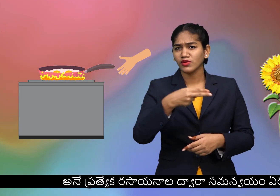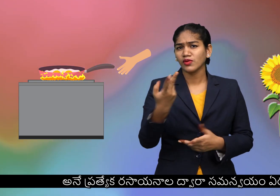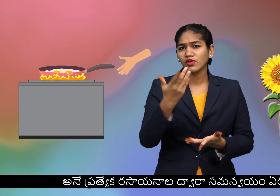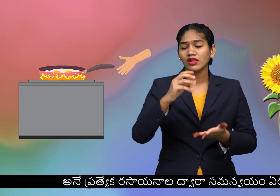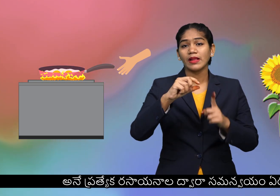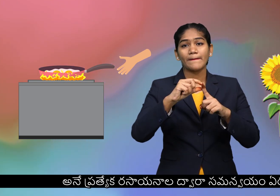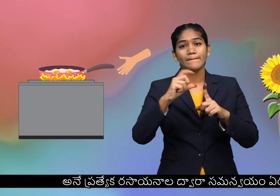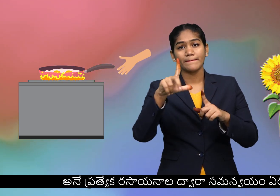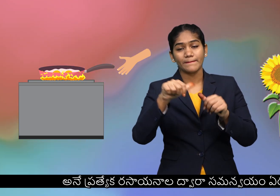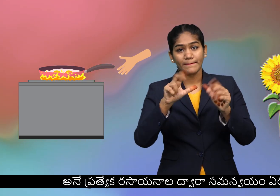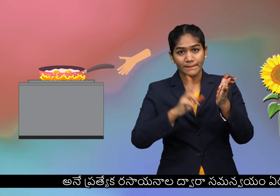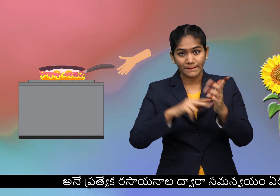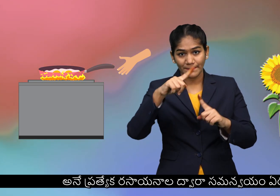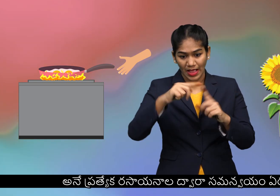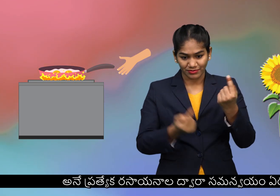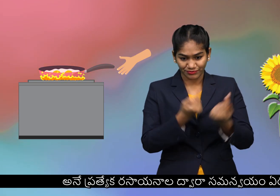ఏర్పడుతుంది.